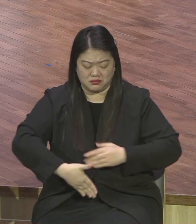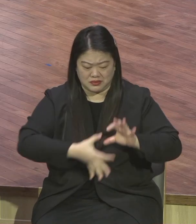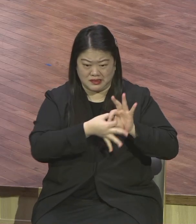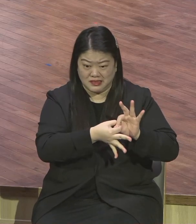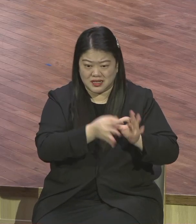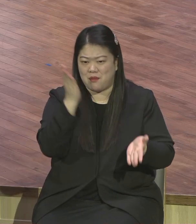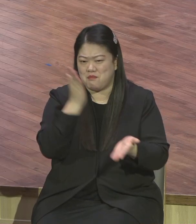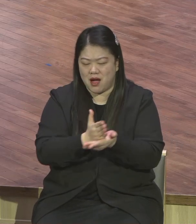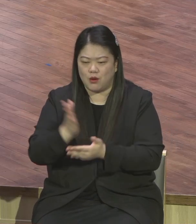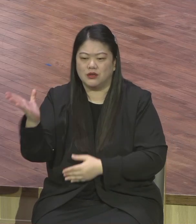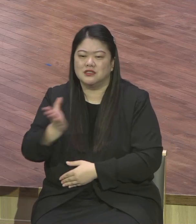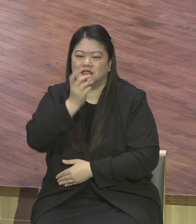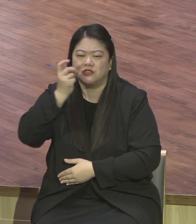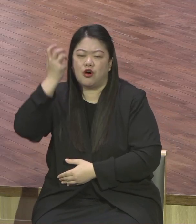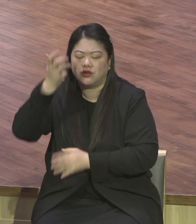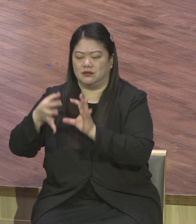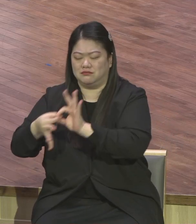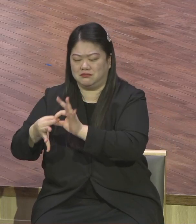사람입니다.